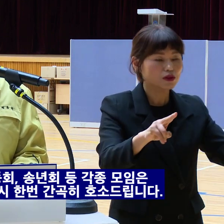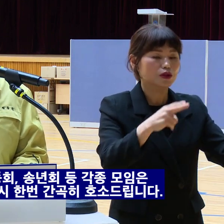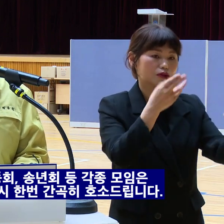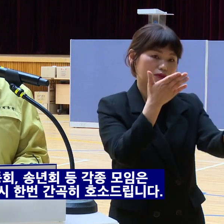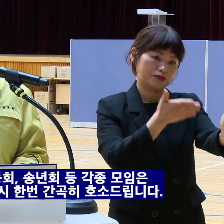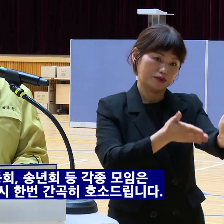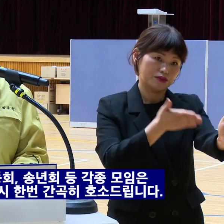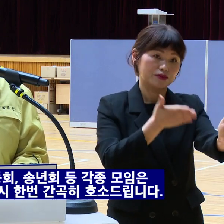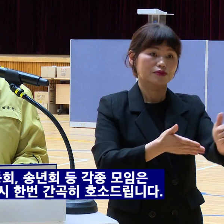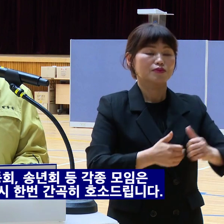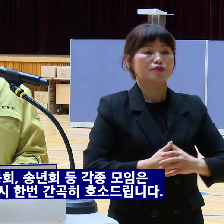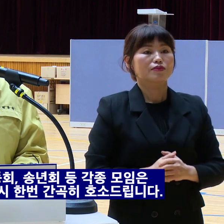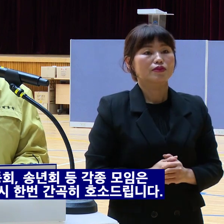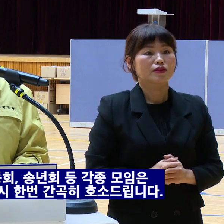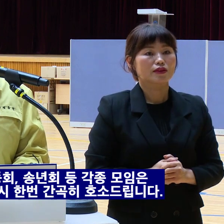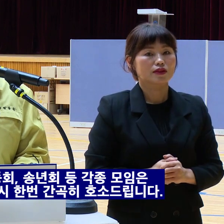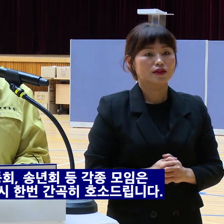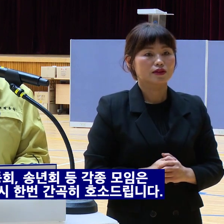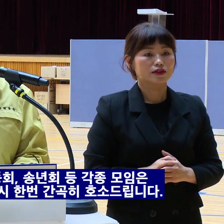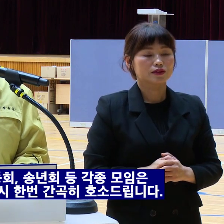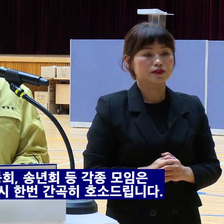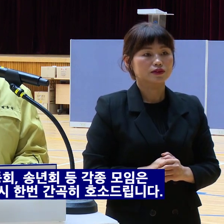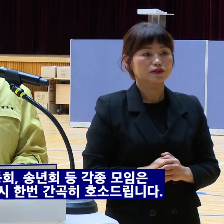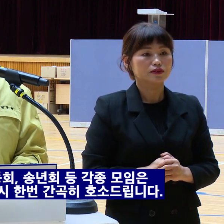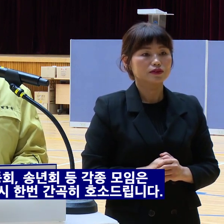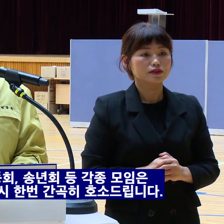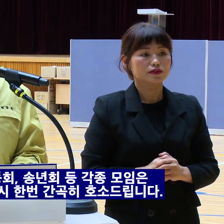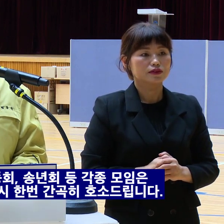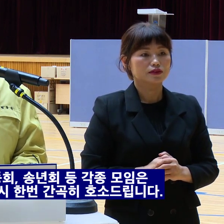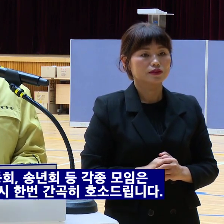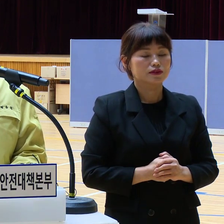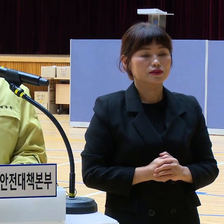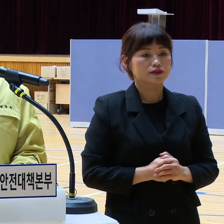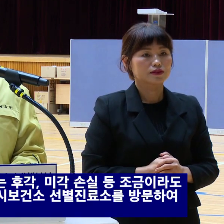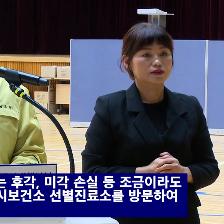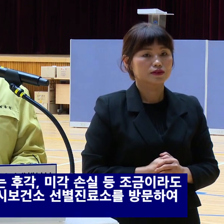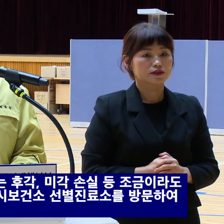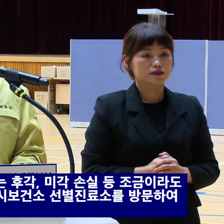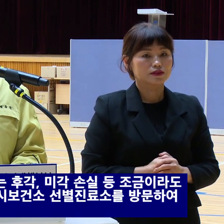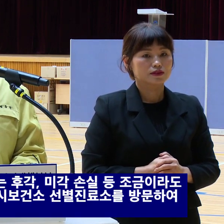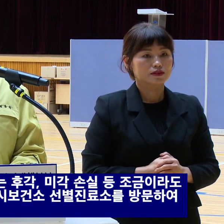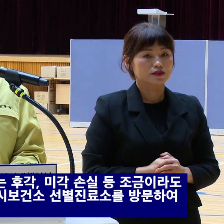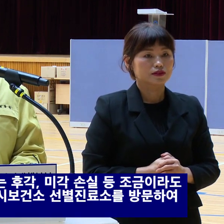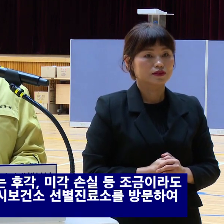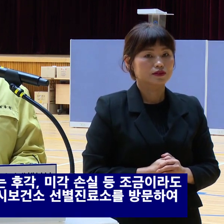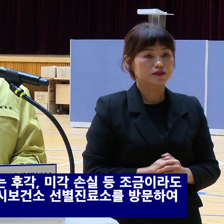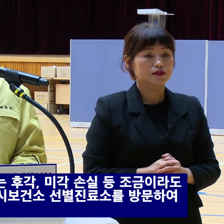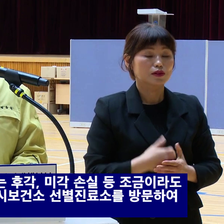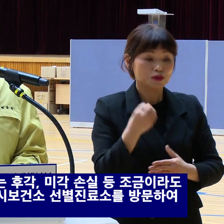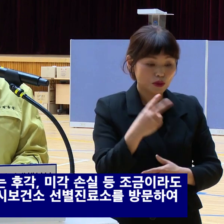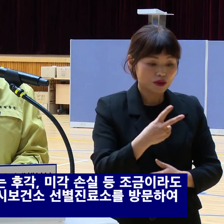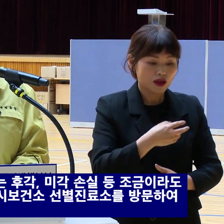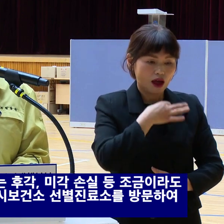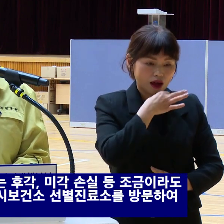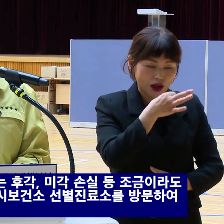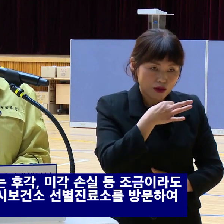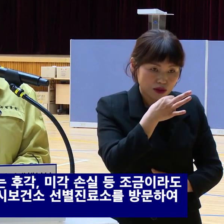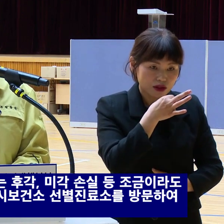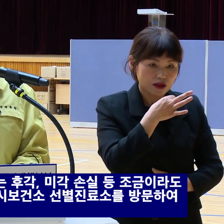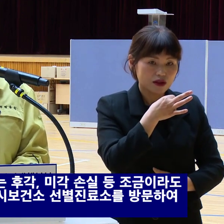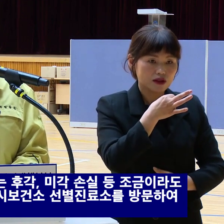주실 것을 다시 한번 간곡히 호소드립니다. 그리고 감기와 유사한 발열,